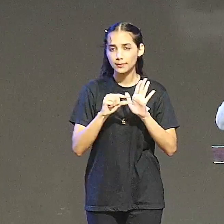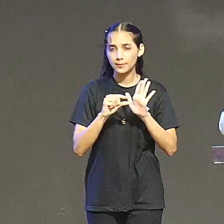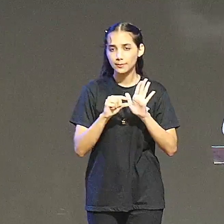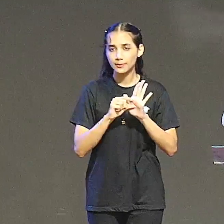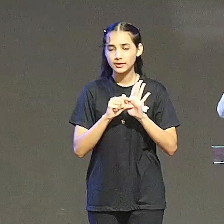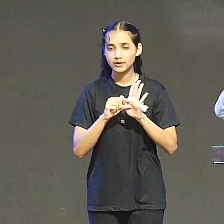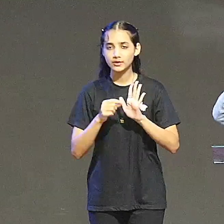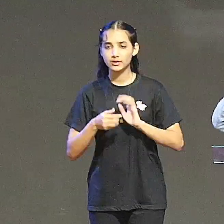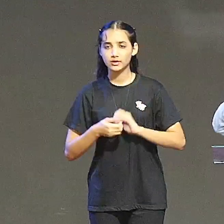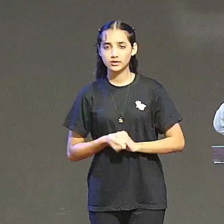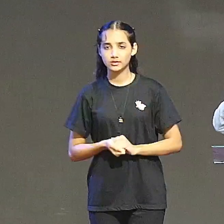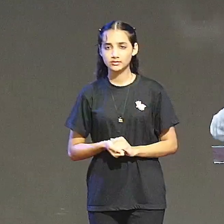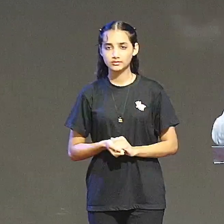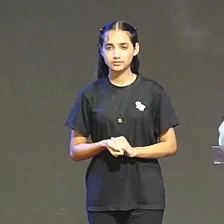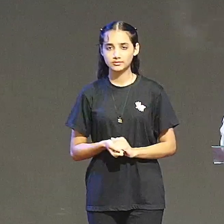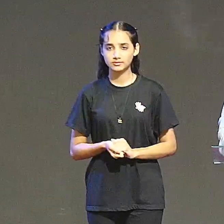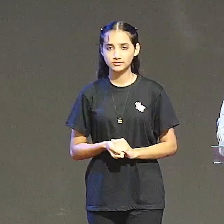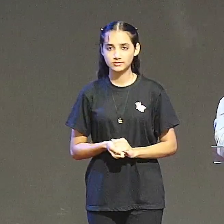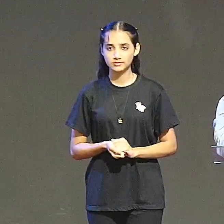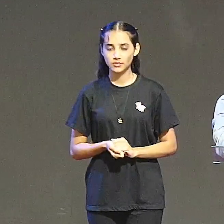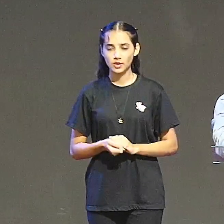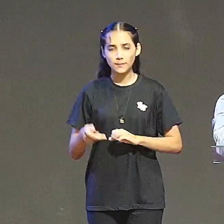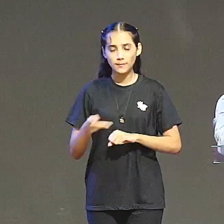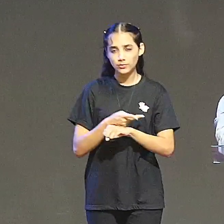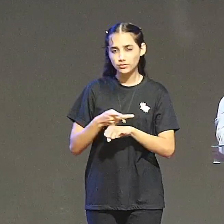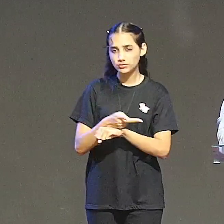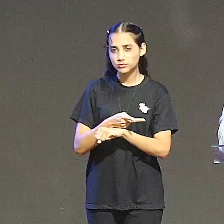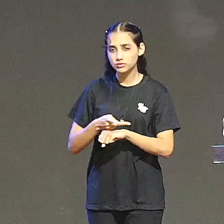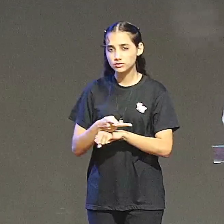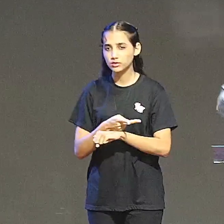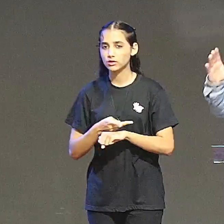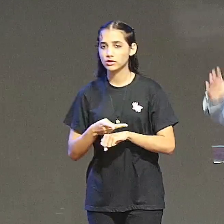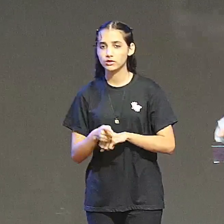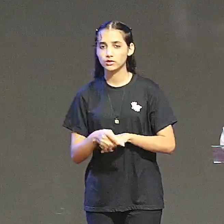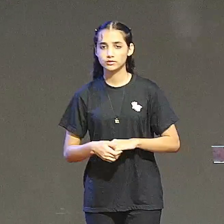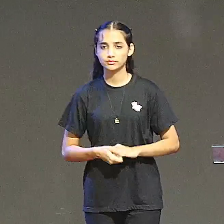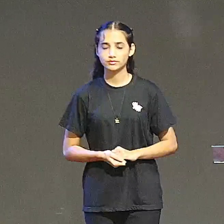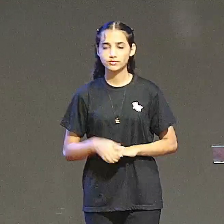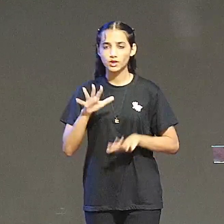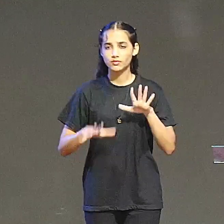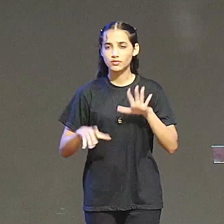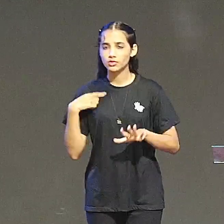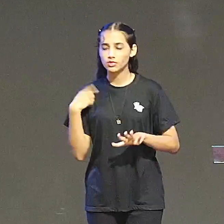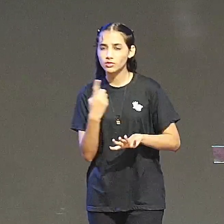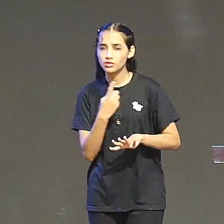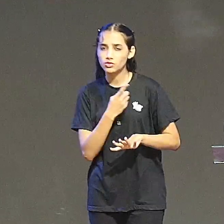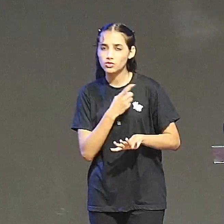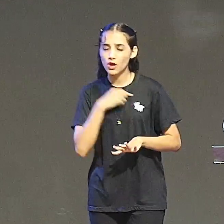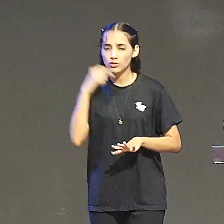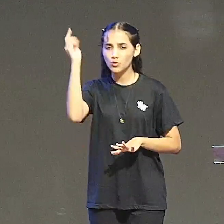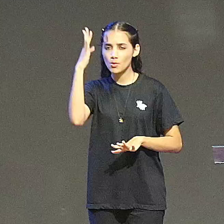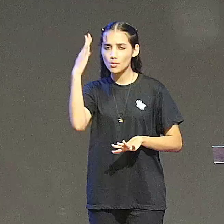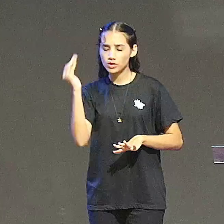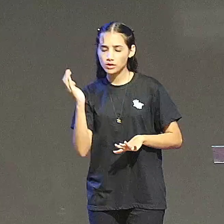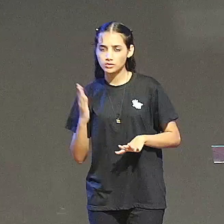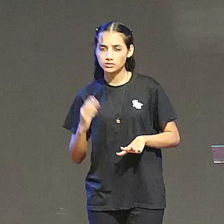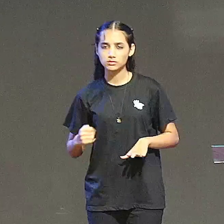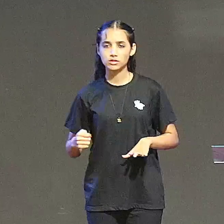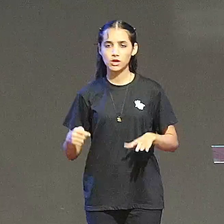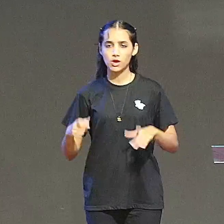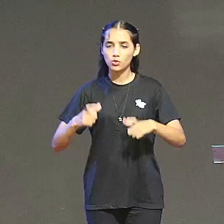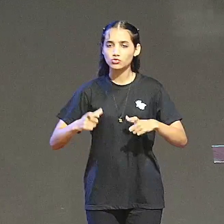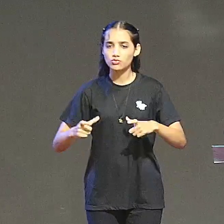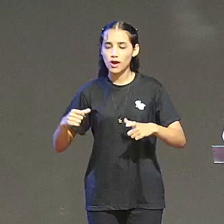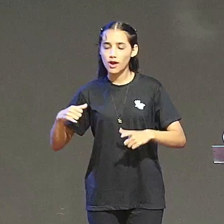Zoom e dando Zoom e dando Zoom Às vezes a gente passa dias viajando dentro do Brasil e vai olhar no no mapa